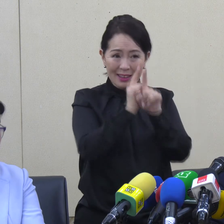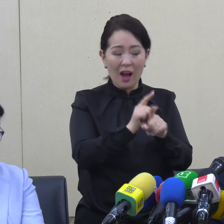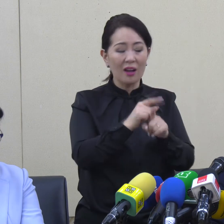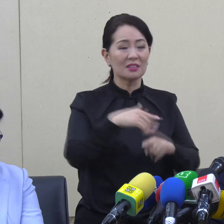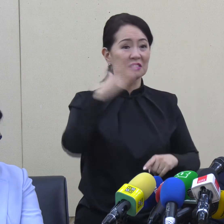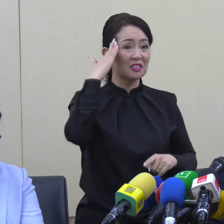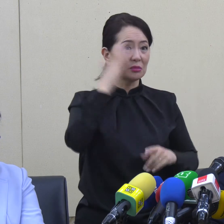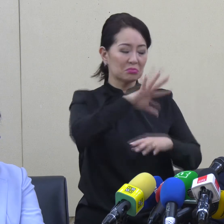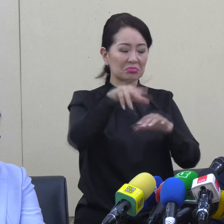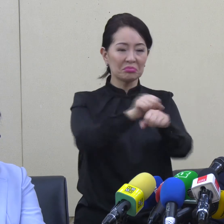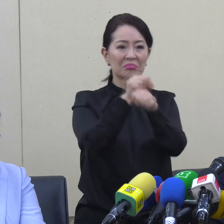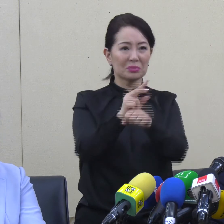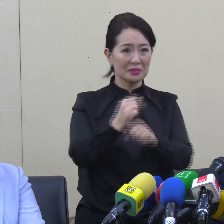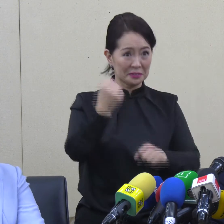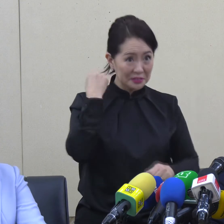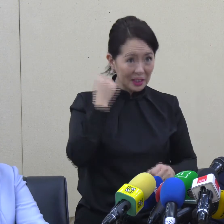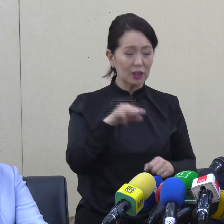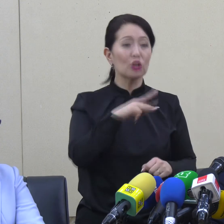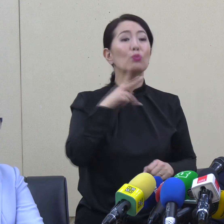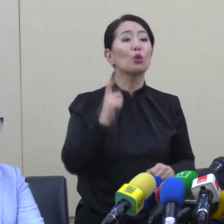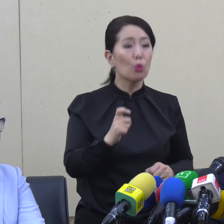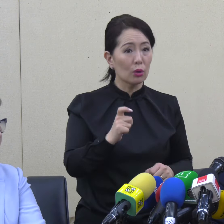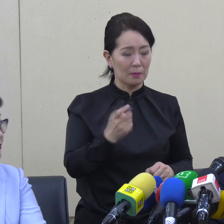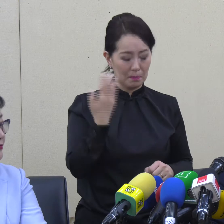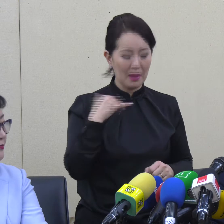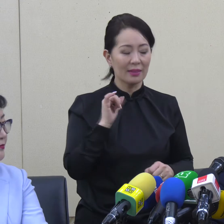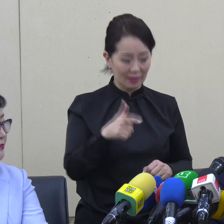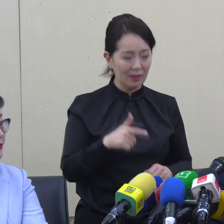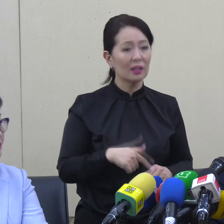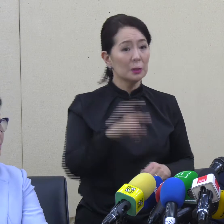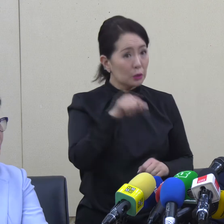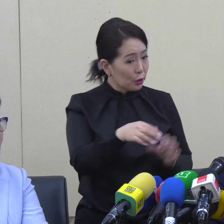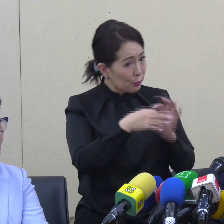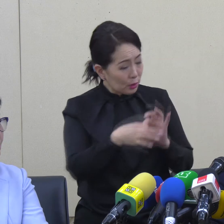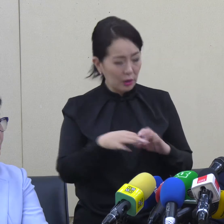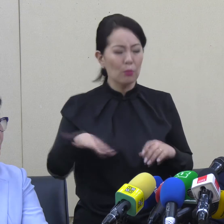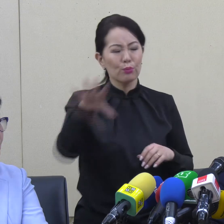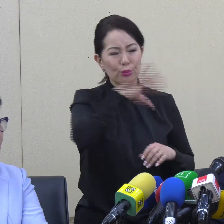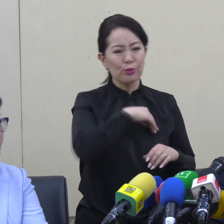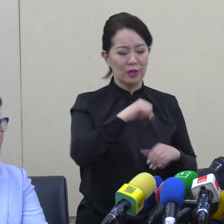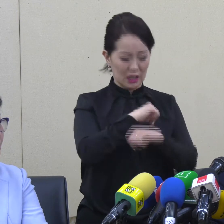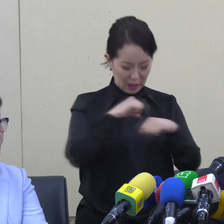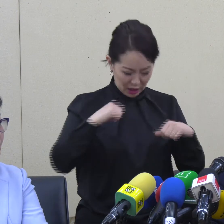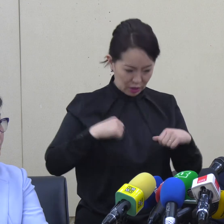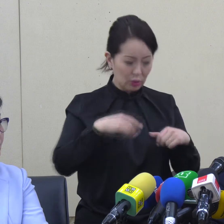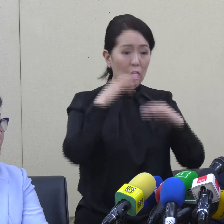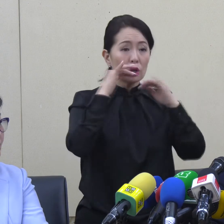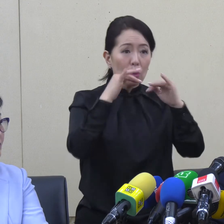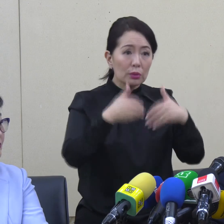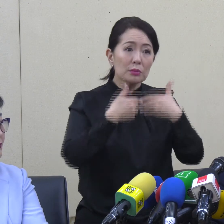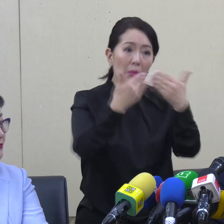тийм түүхэн одоо юутэй түүхтэй. Тийм учраас манай иргэд маань бидний өгсөн энэ